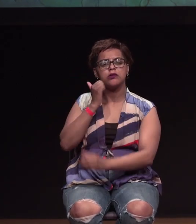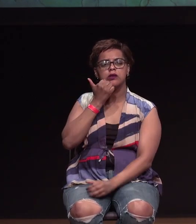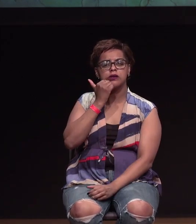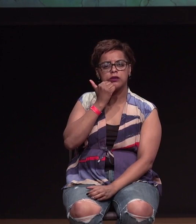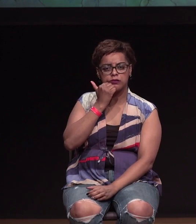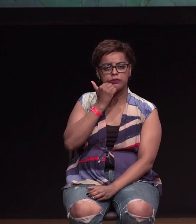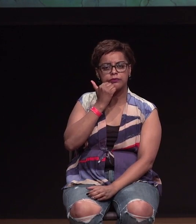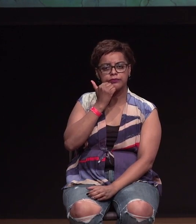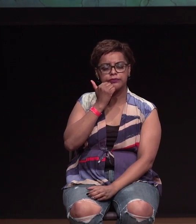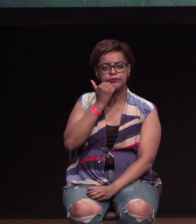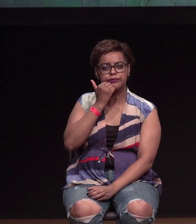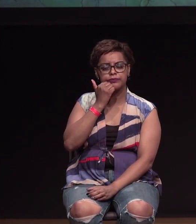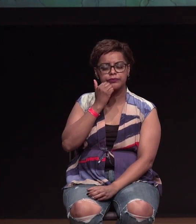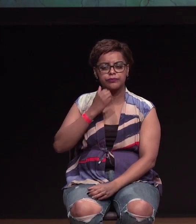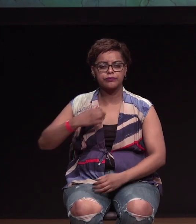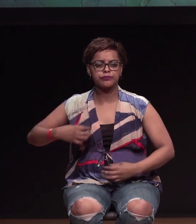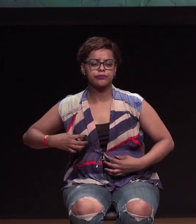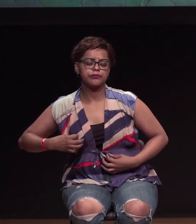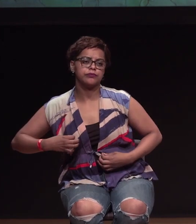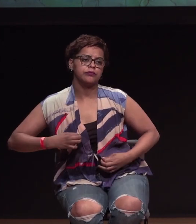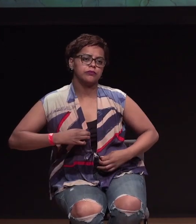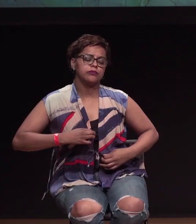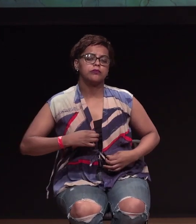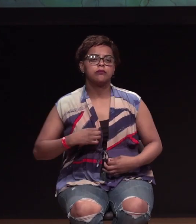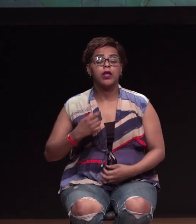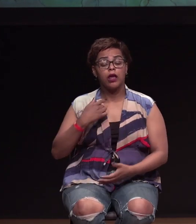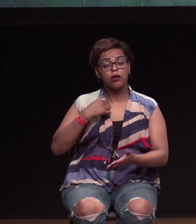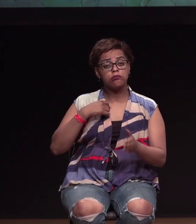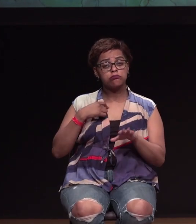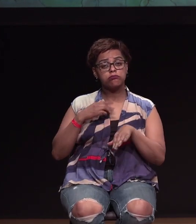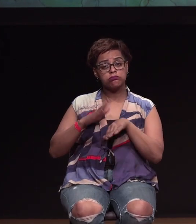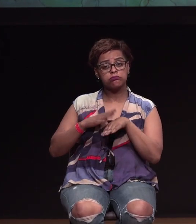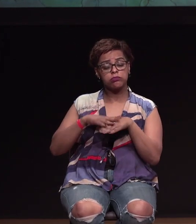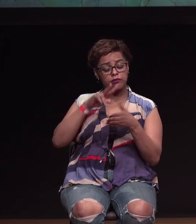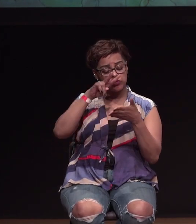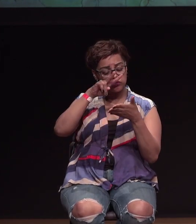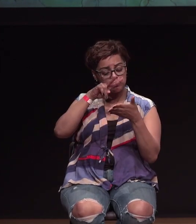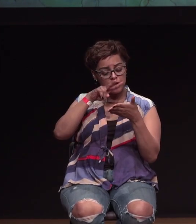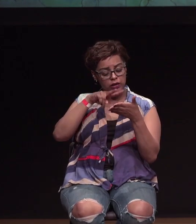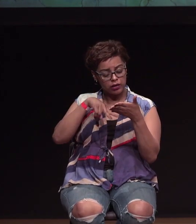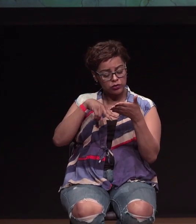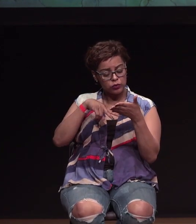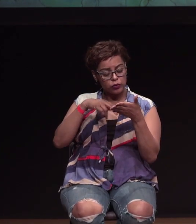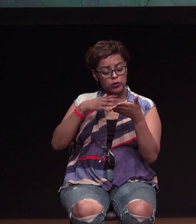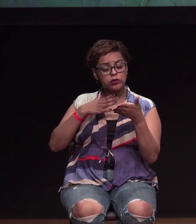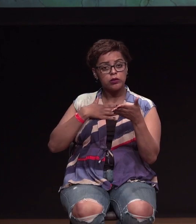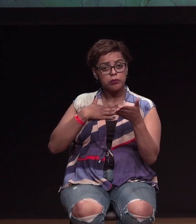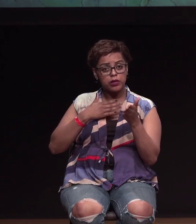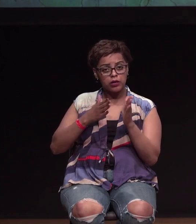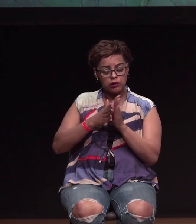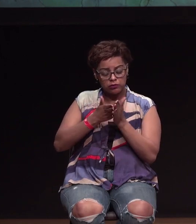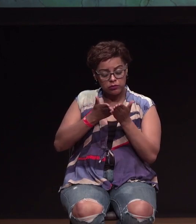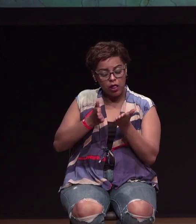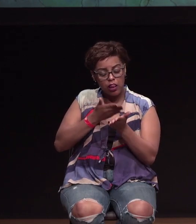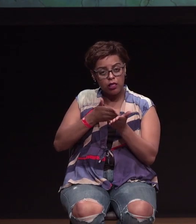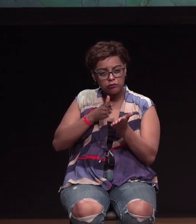científico. Eu mesma fiz uma leitura das minhas obras publicadas antes